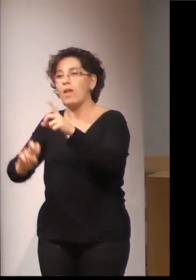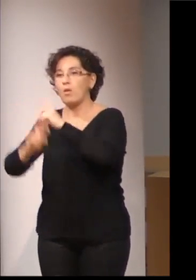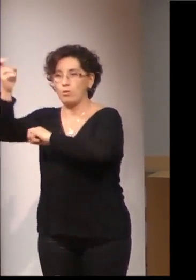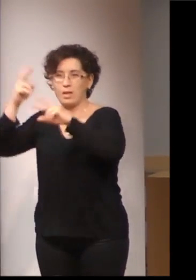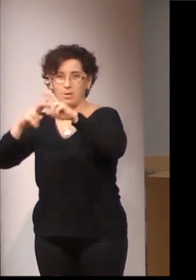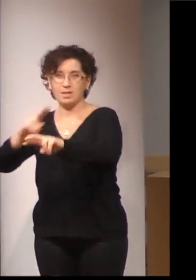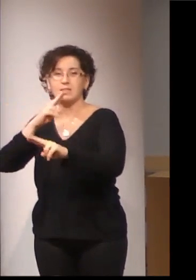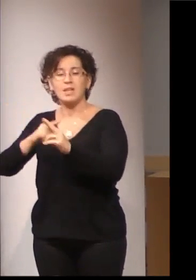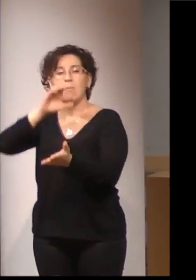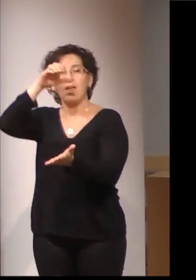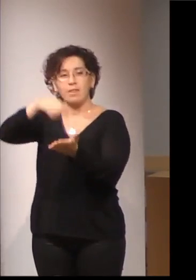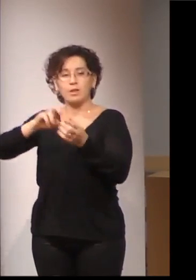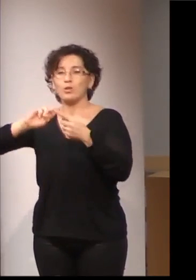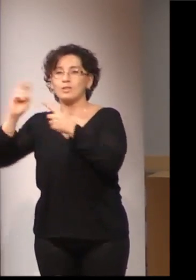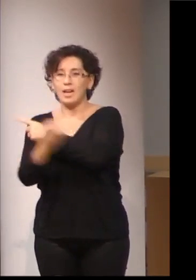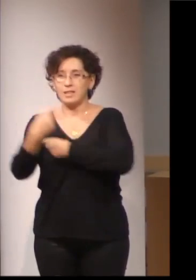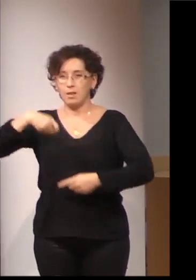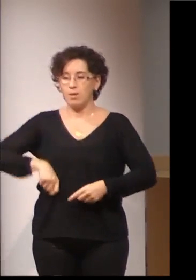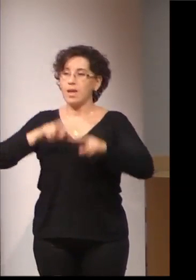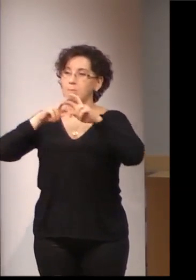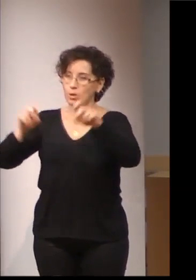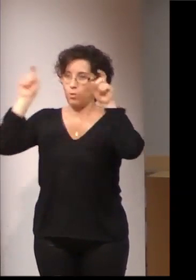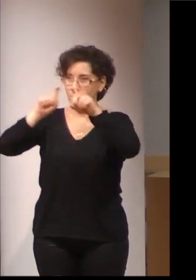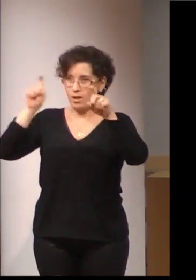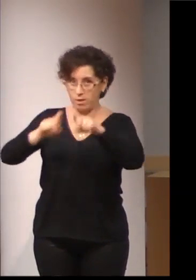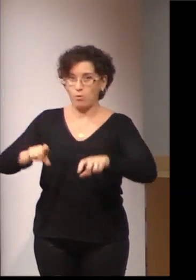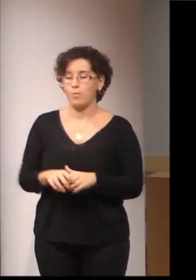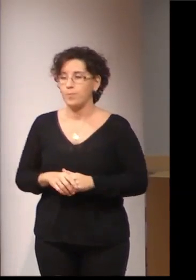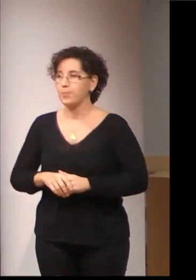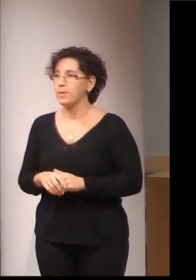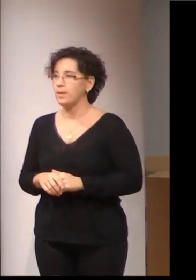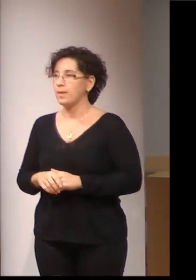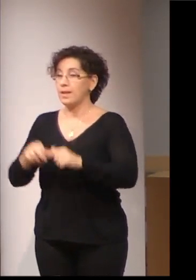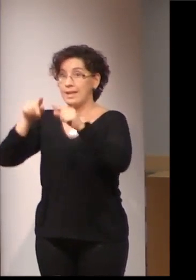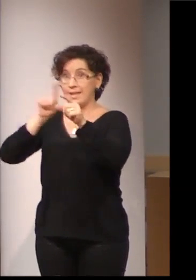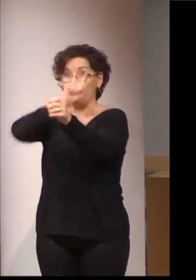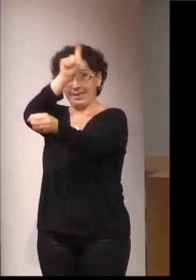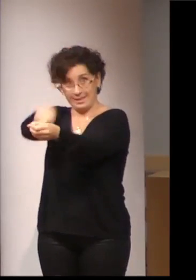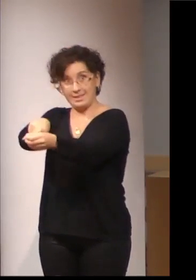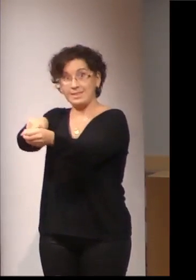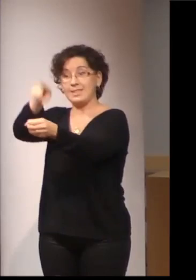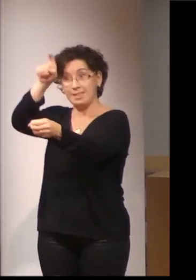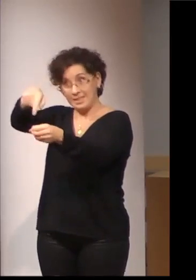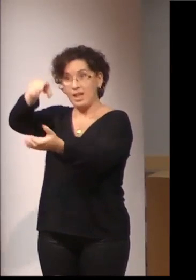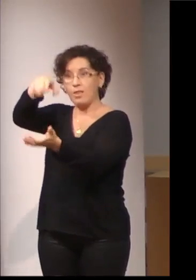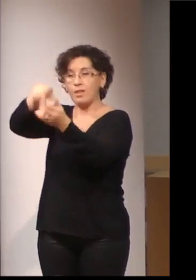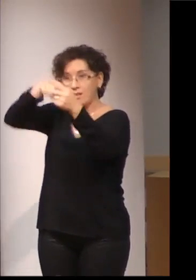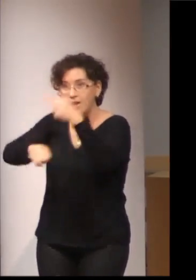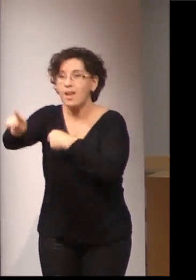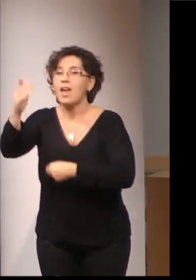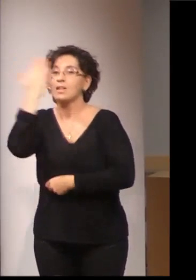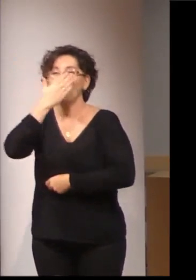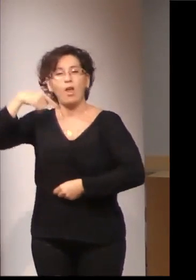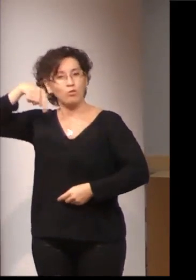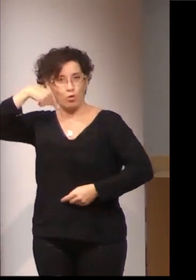el Centro Transdisciplinar de Investigación en Educación, CETIE-UBA, y a su vez, que este centro cuelga de la escuela de doctorado.